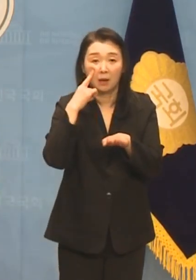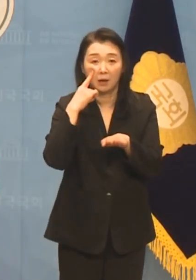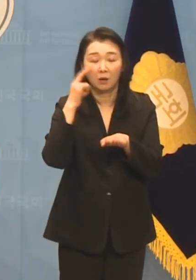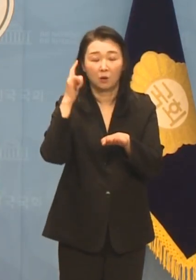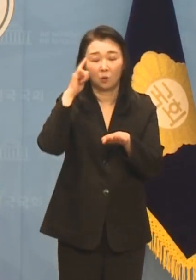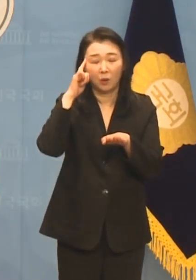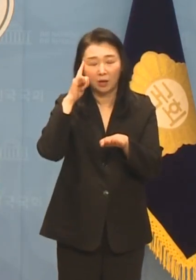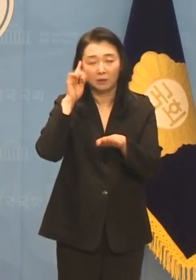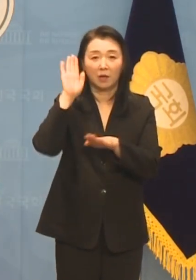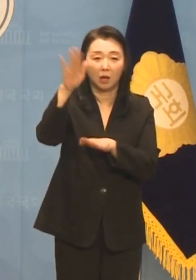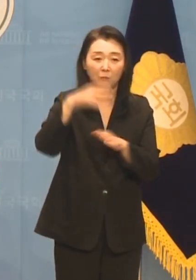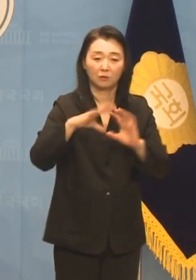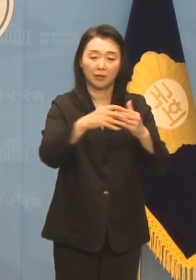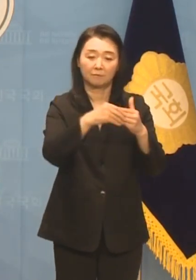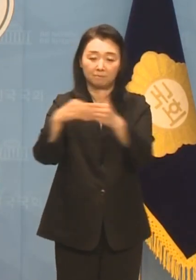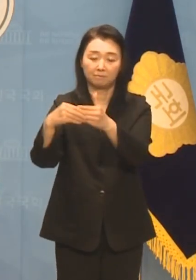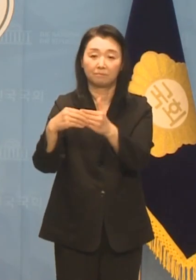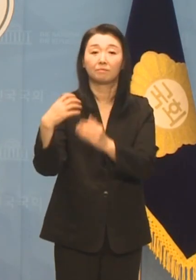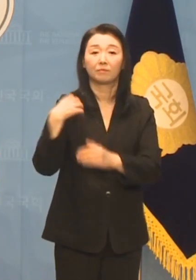선도자가 될 수 있습니다.